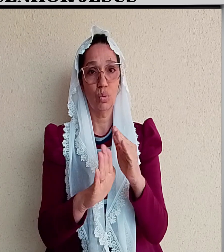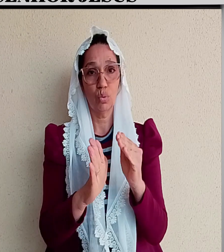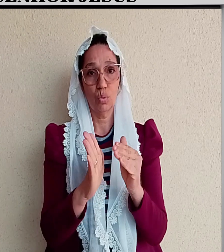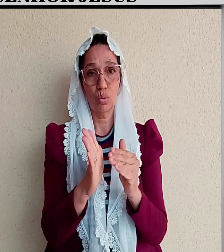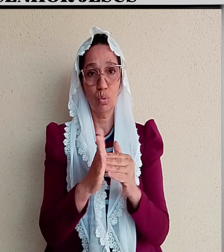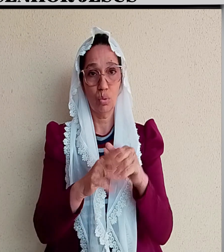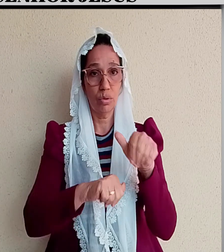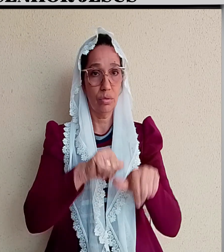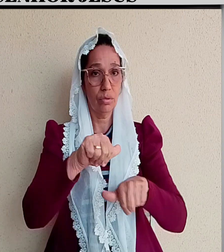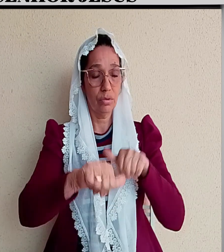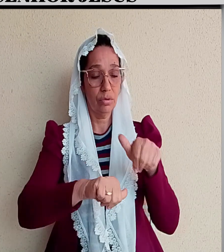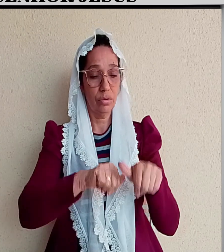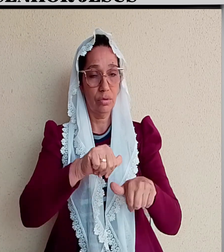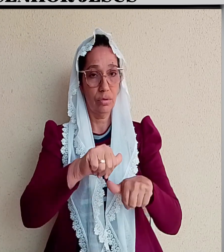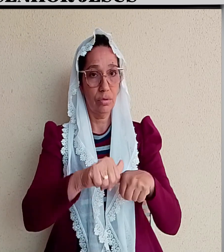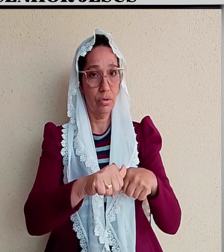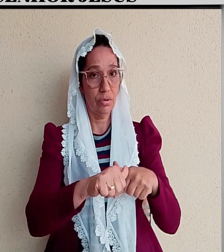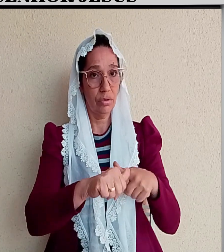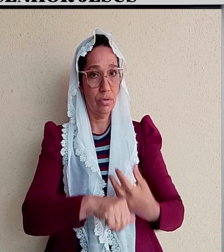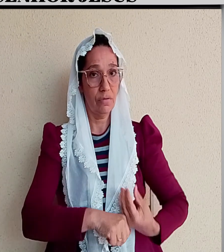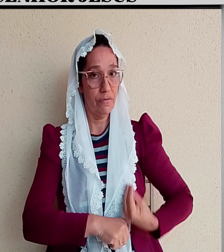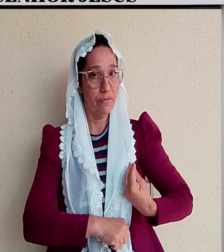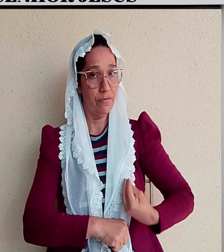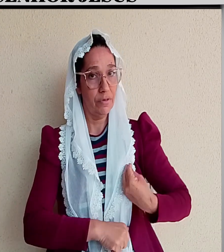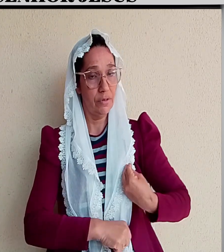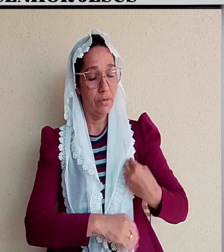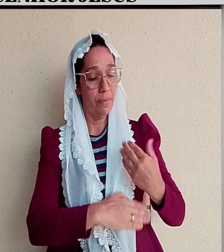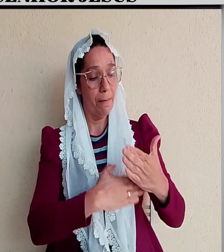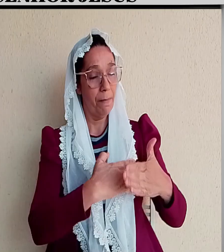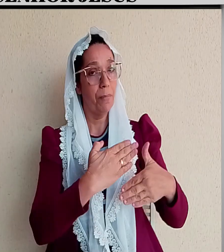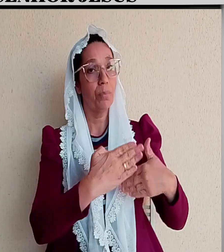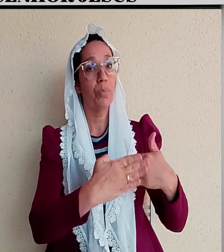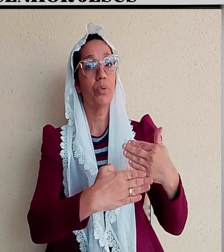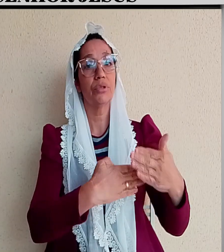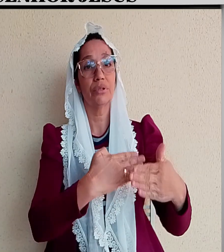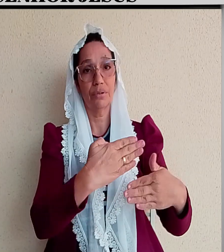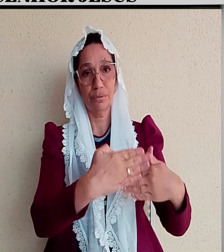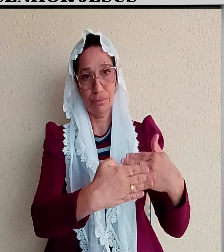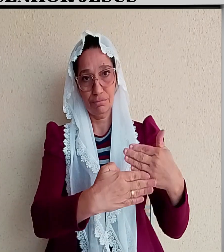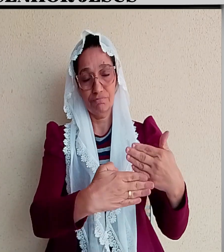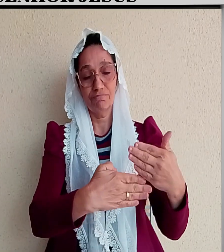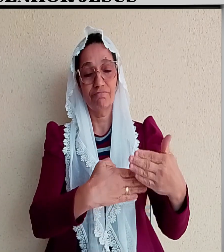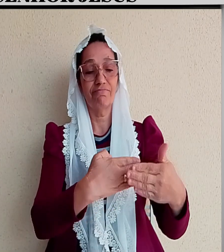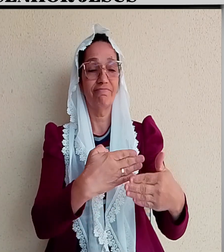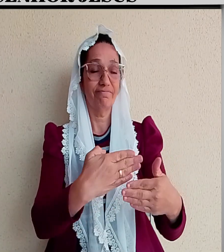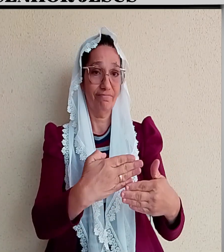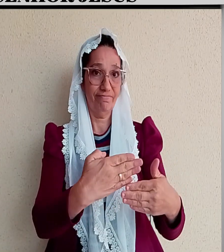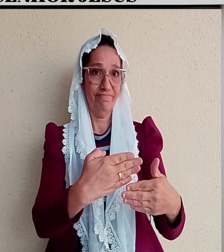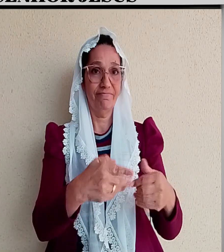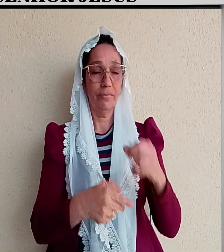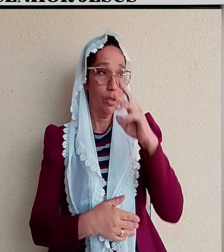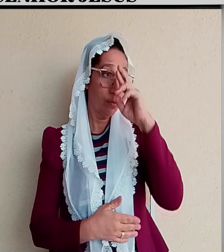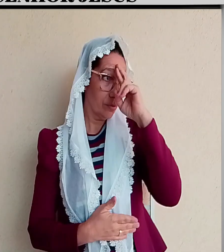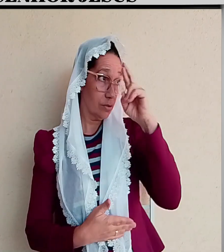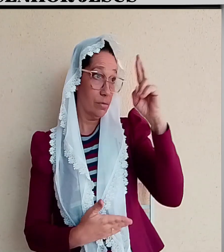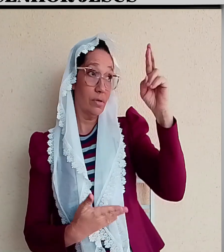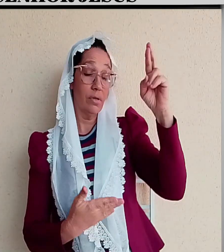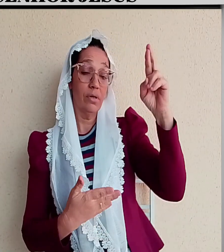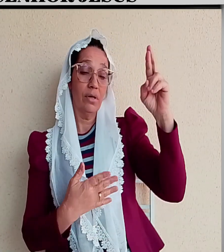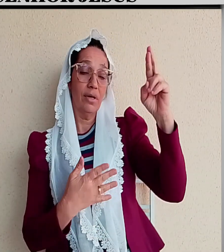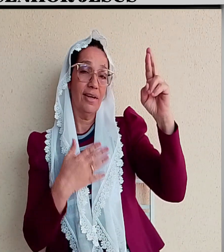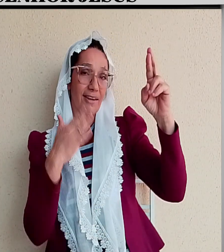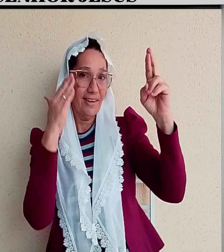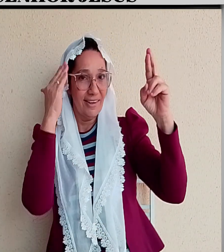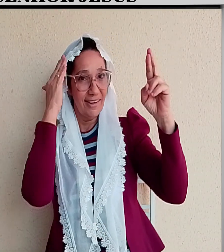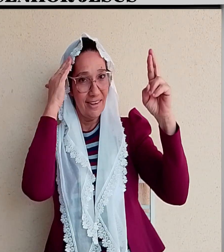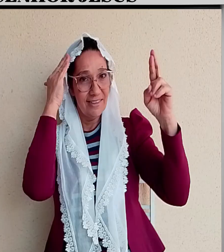vontade do céu. Porque o Senhor, olhando em nós, Ele sabe aonde precisamos, aleluia, avançar,